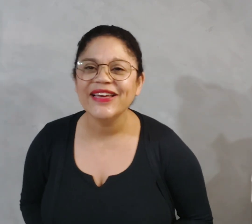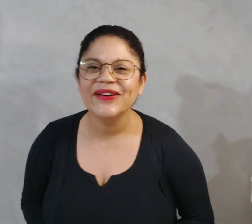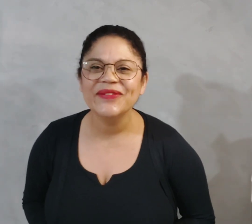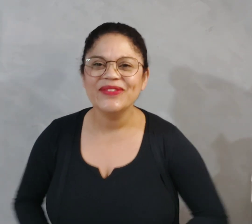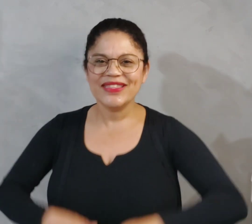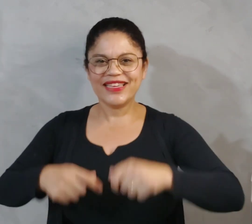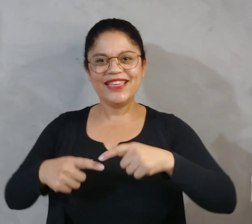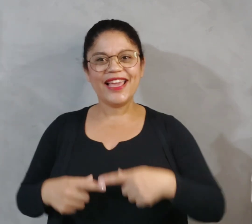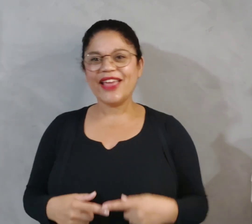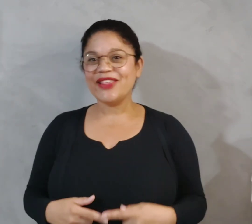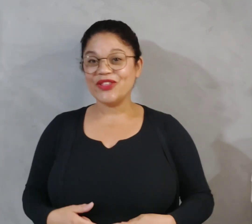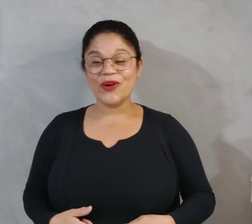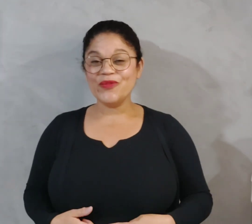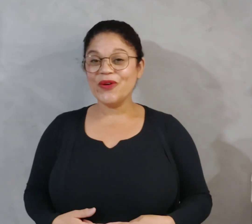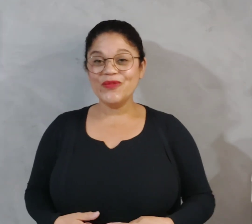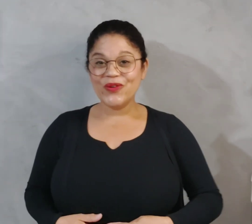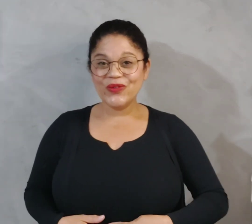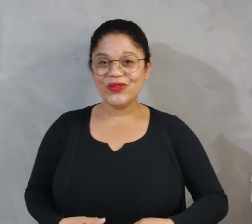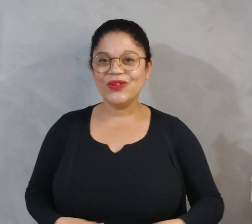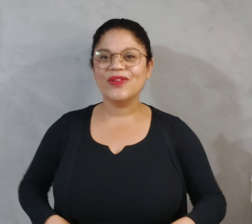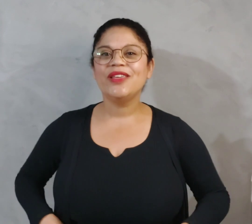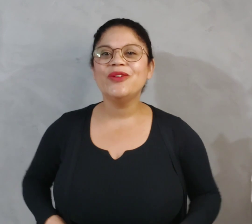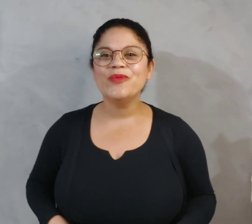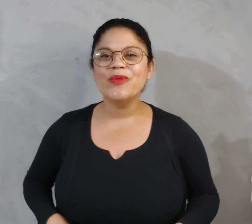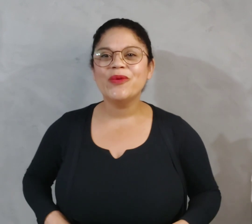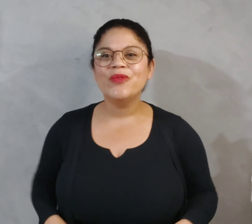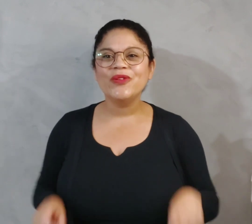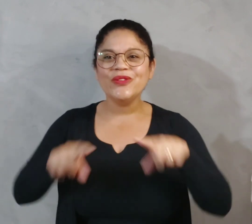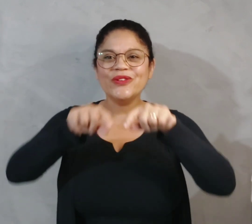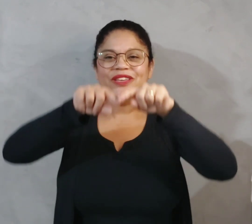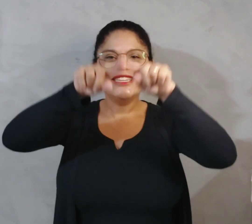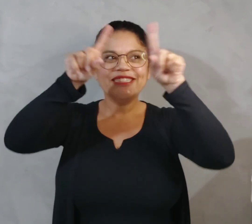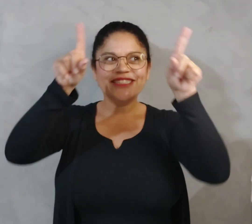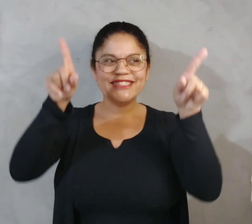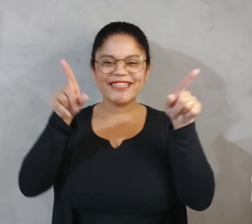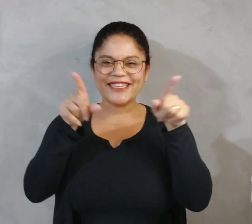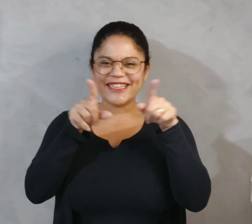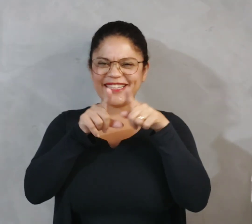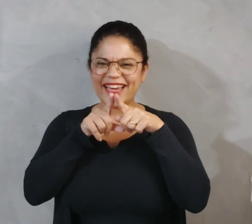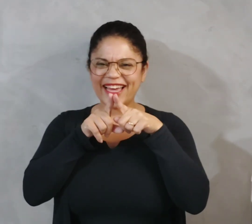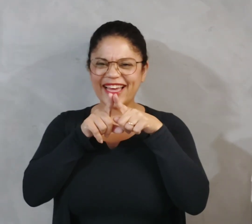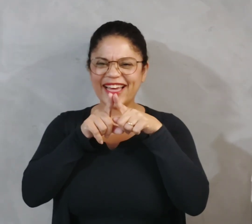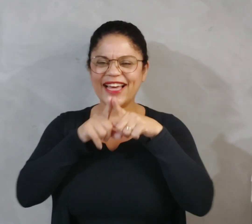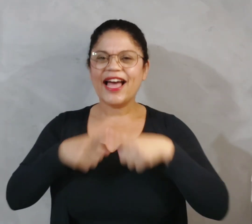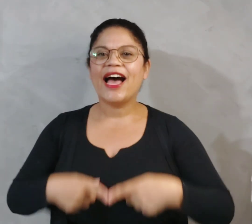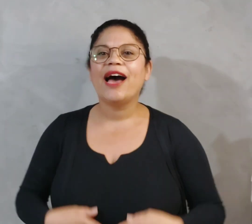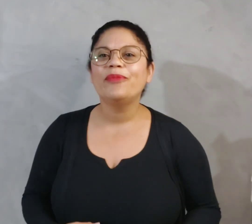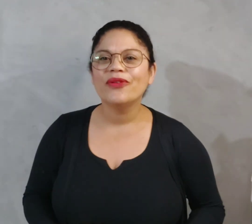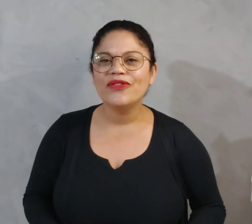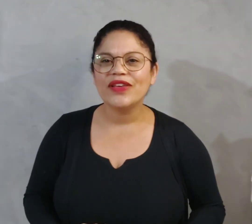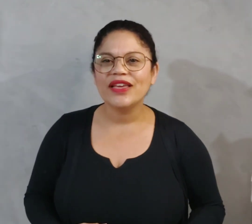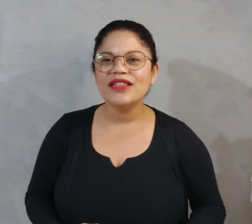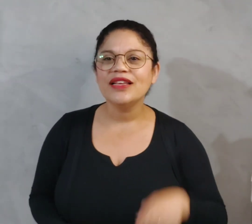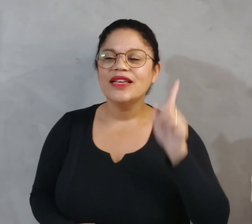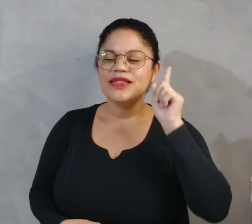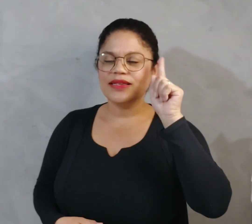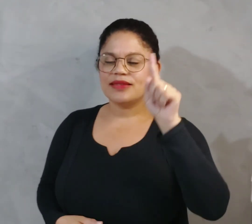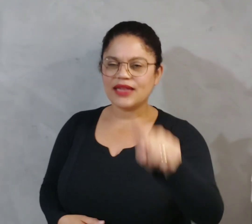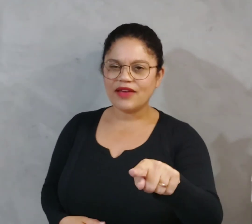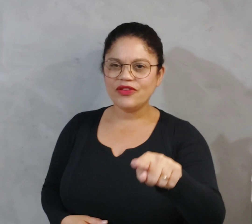Ramos e este é o meu mundo. E o meu mundo gira! Aproveita, se inscreve